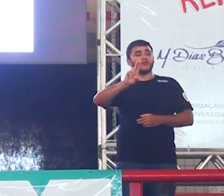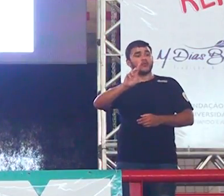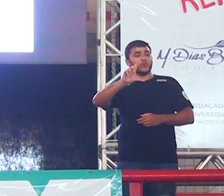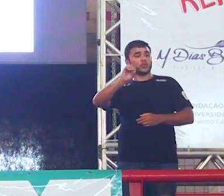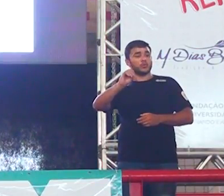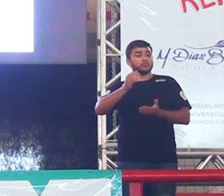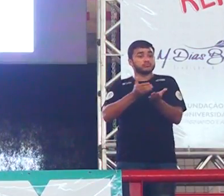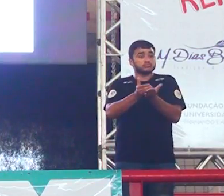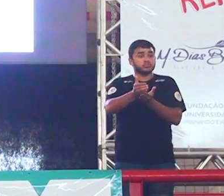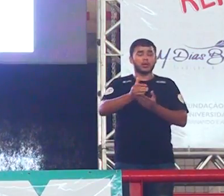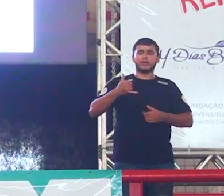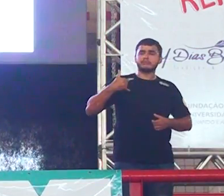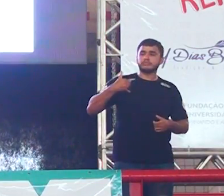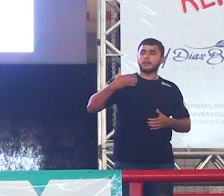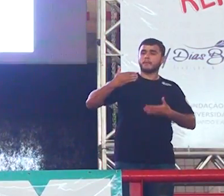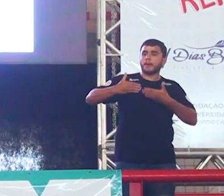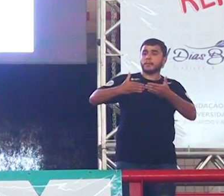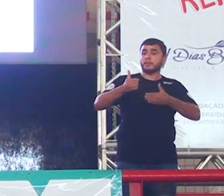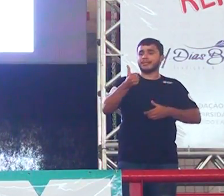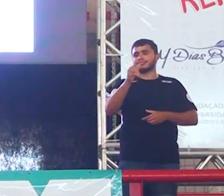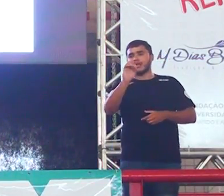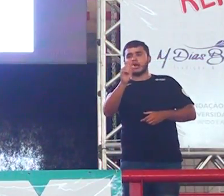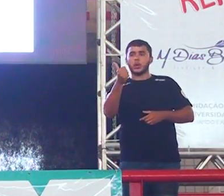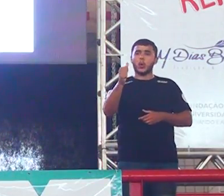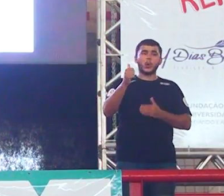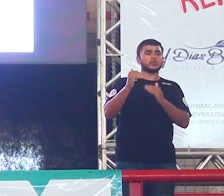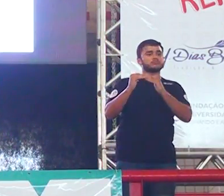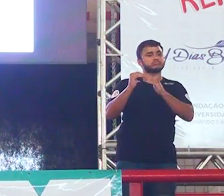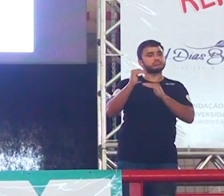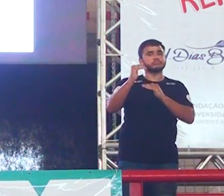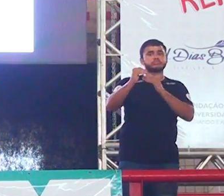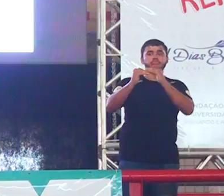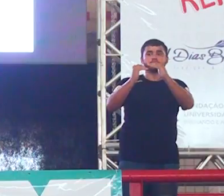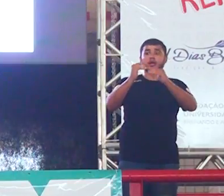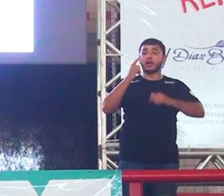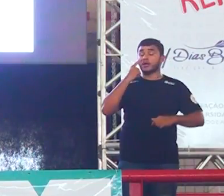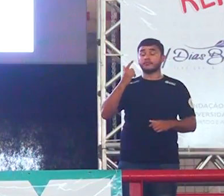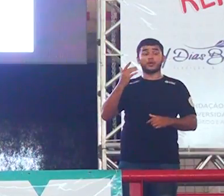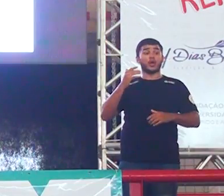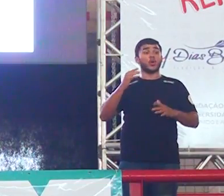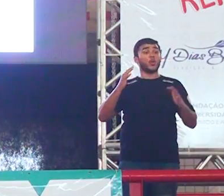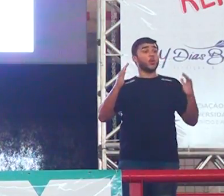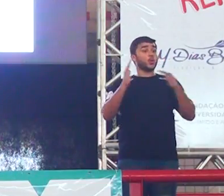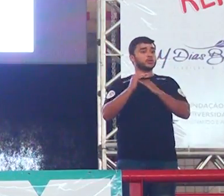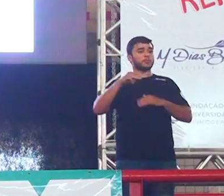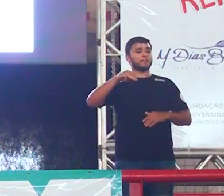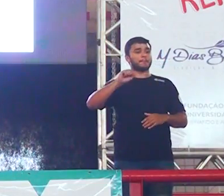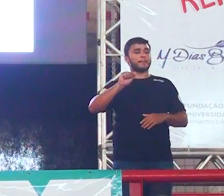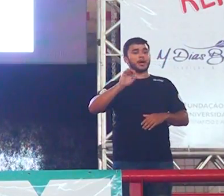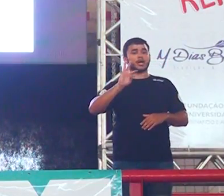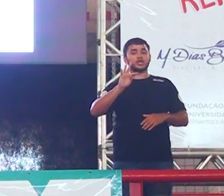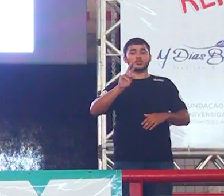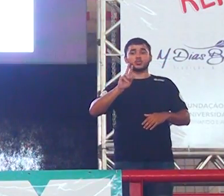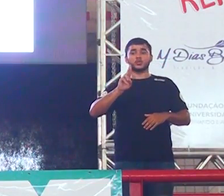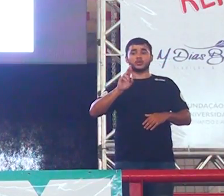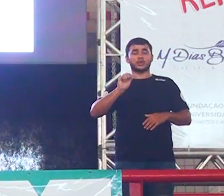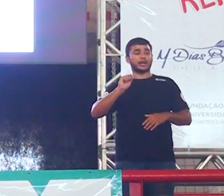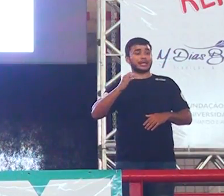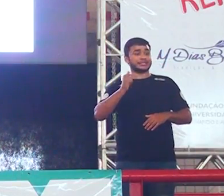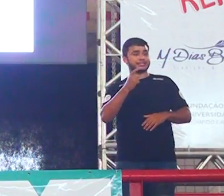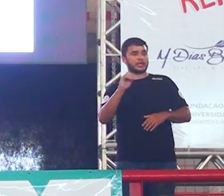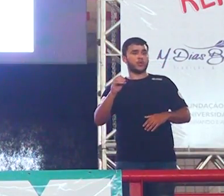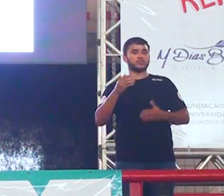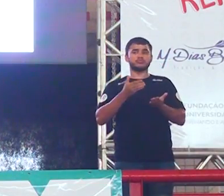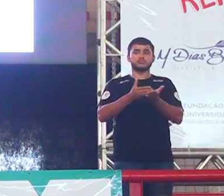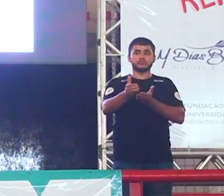quase puberdade. Depois você vai ter quem? A maturação, que vai ser aquele período, né, do início da